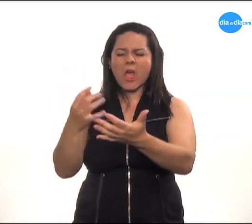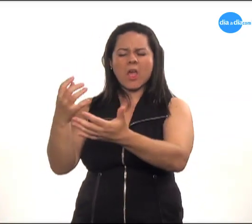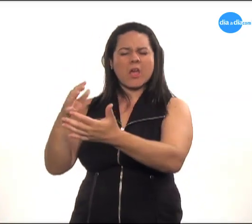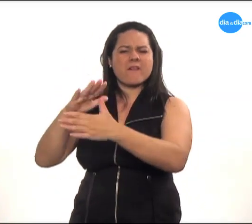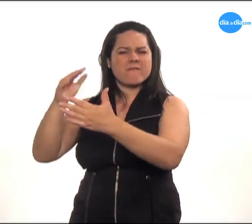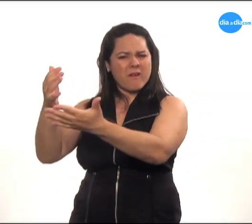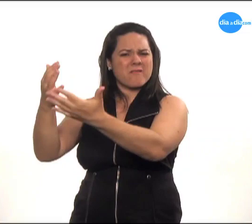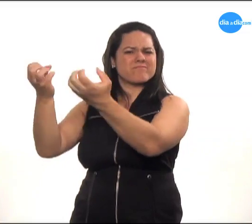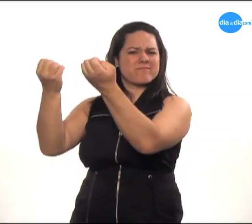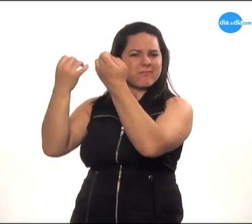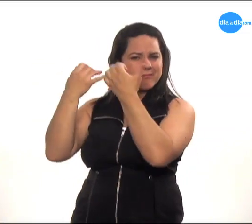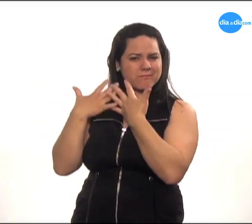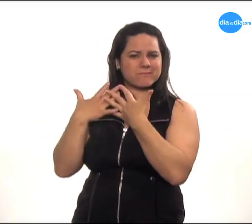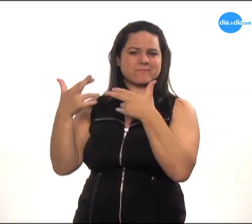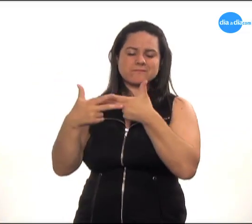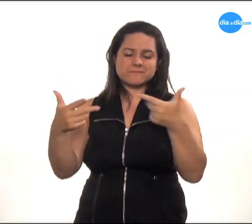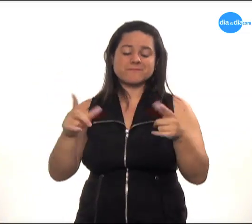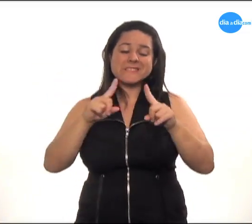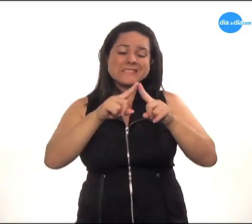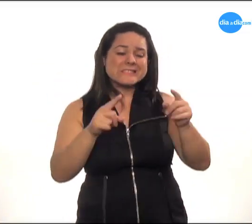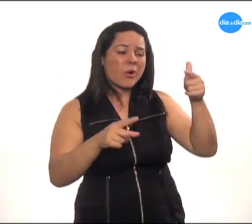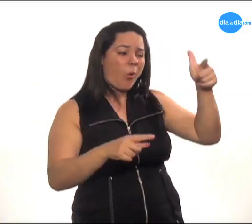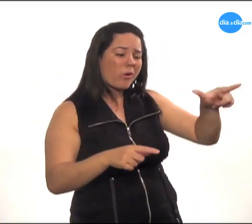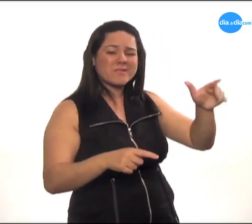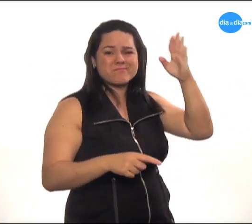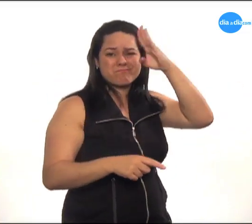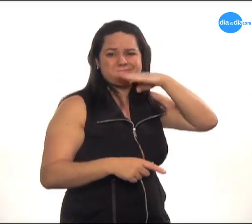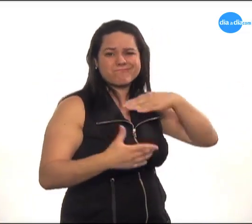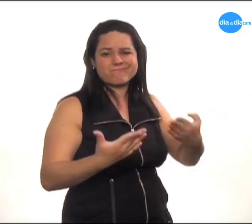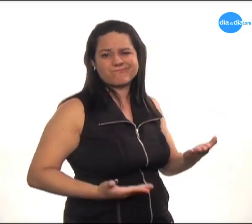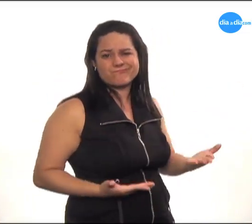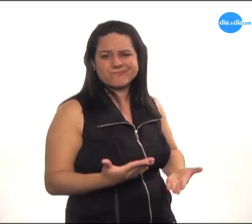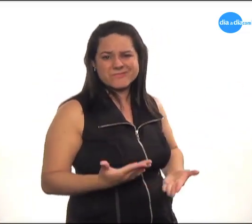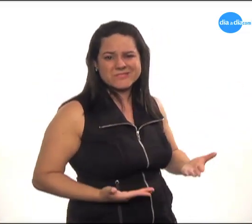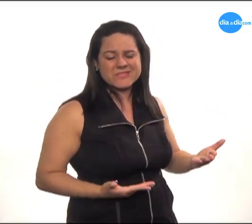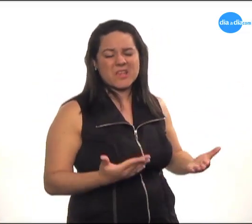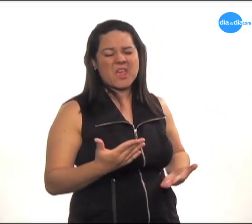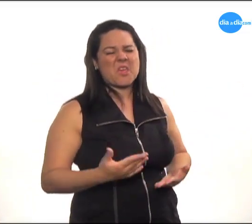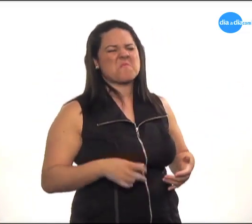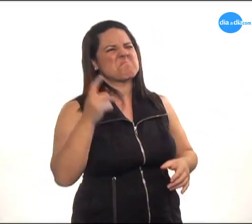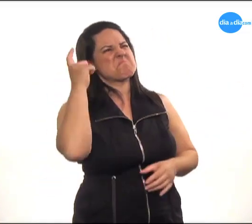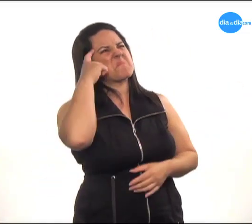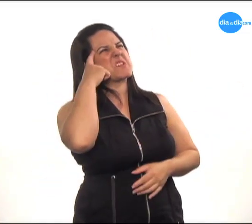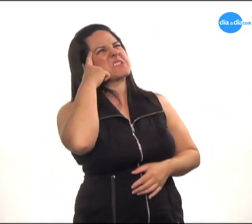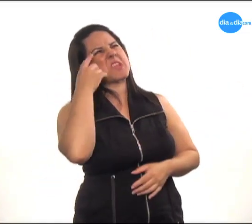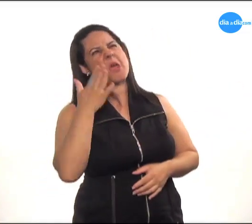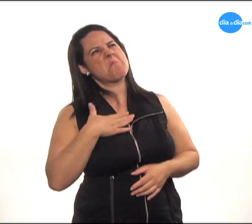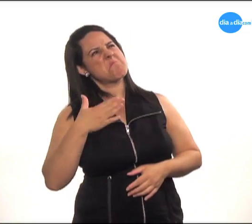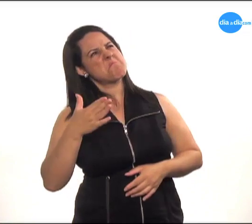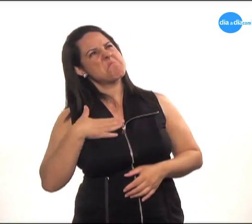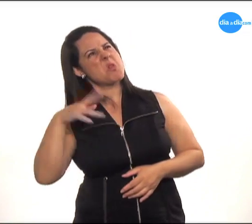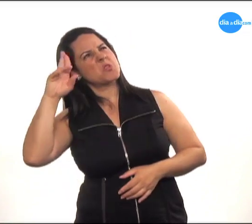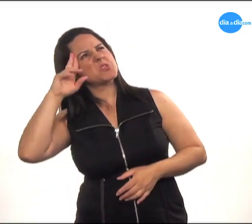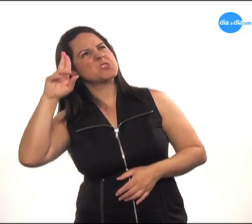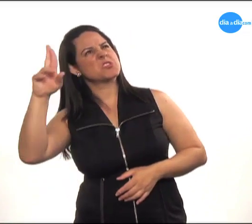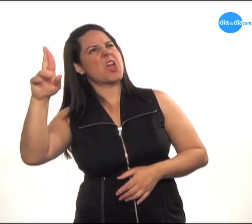os seus bens. Mas se aquele outro, mau servo, disser no seu coração, meu